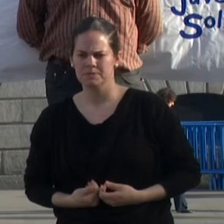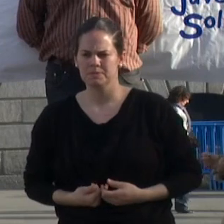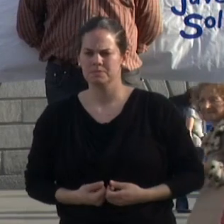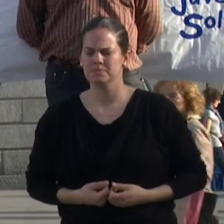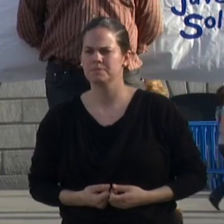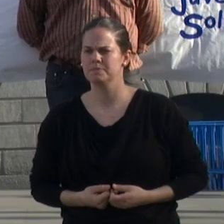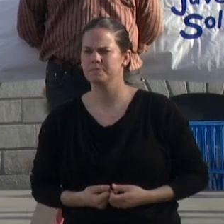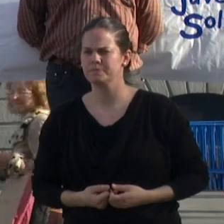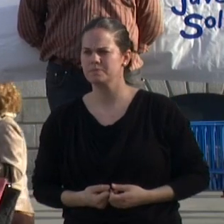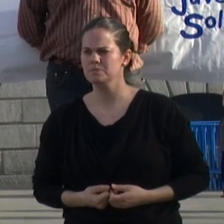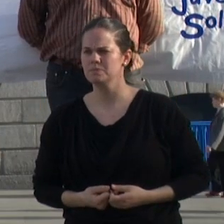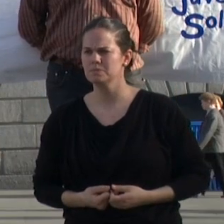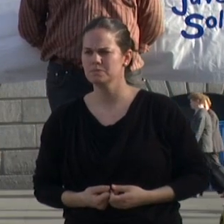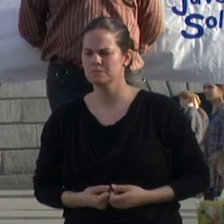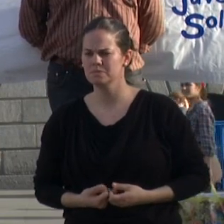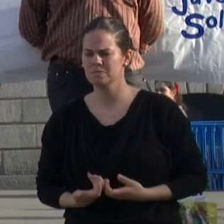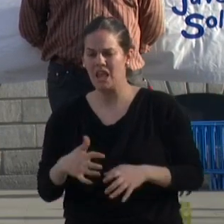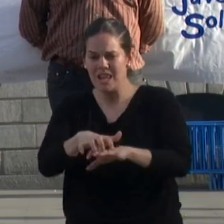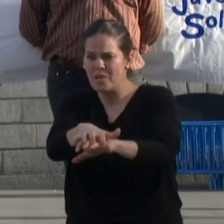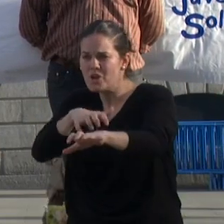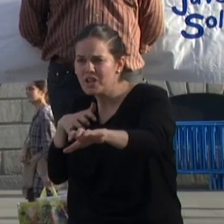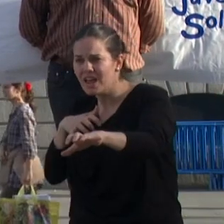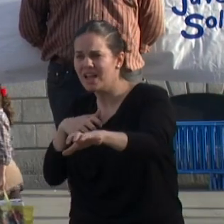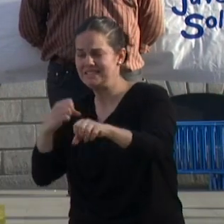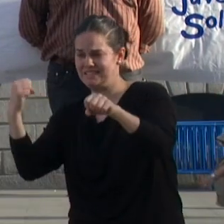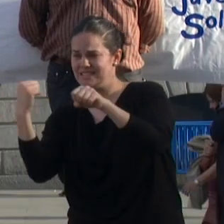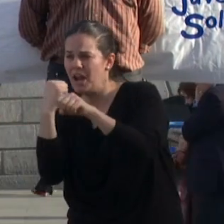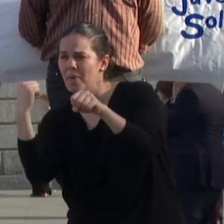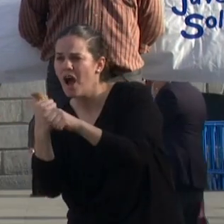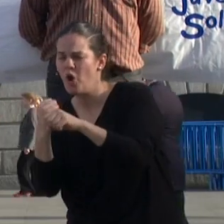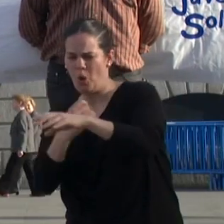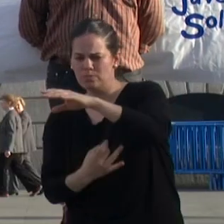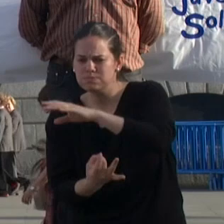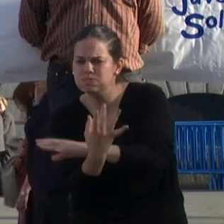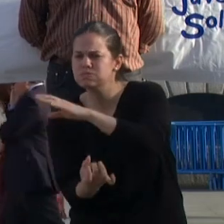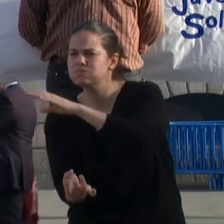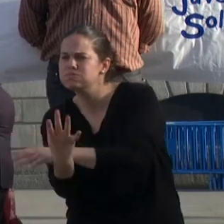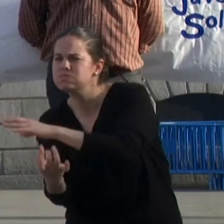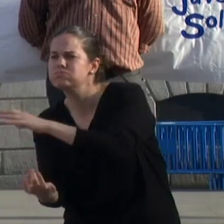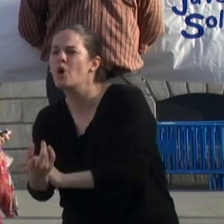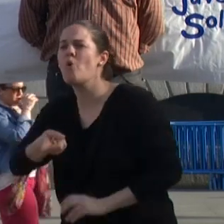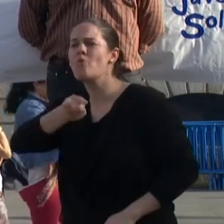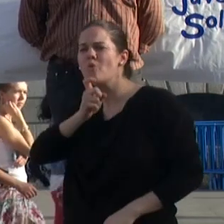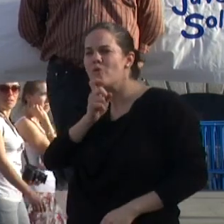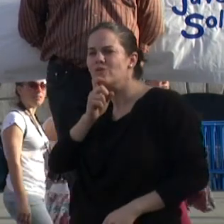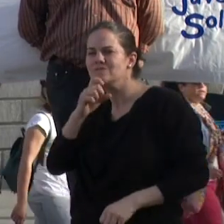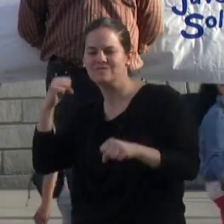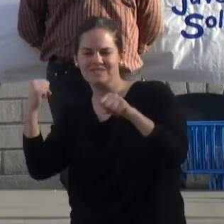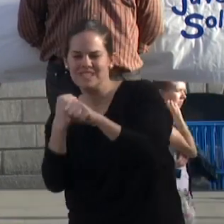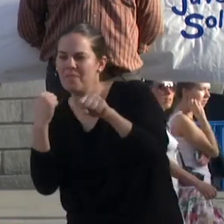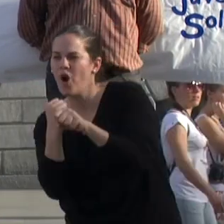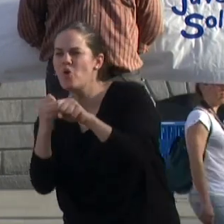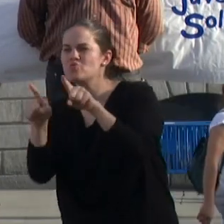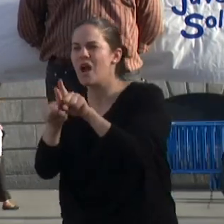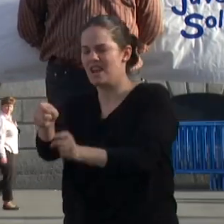Gran parte del trabajo que hoy se genera en nuestro mundo es un trabajo